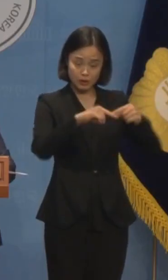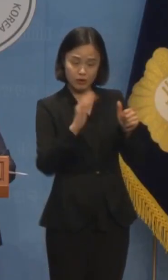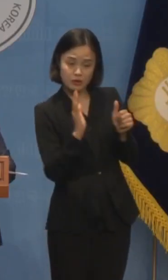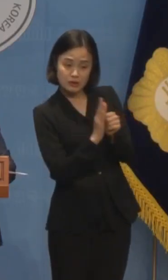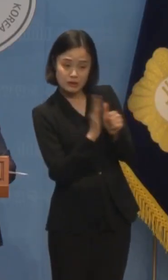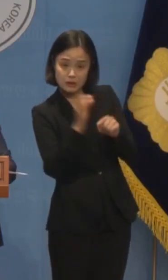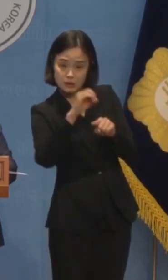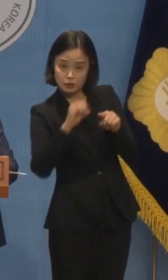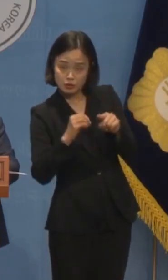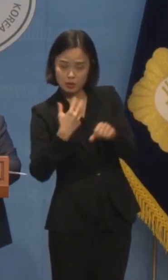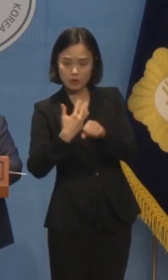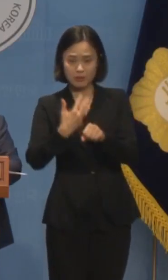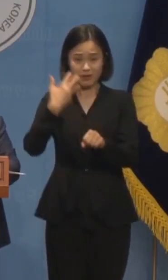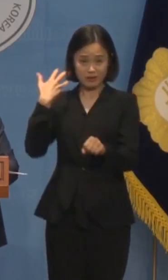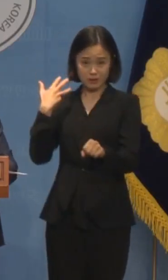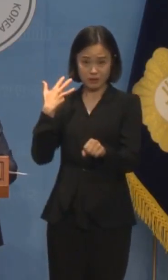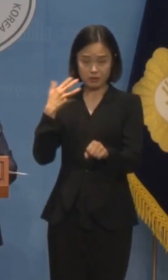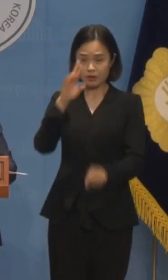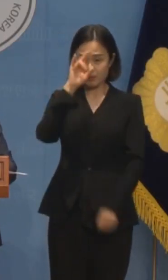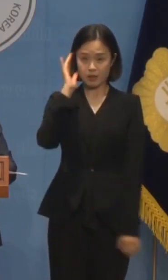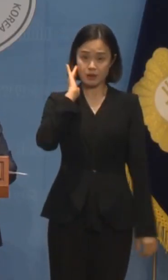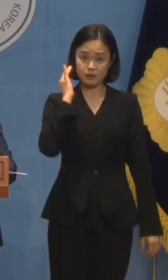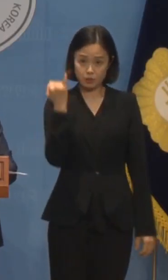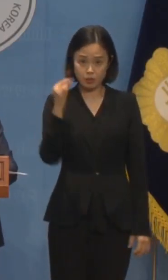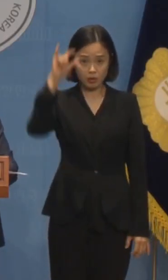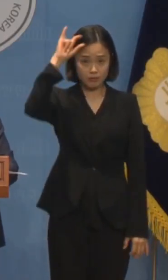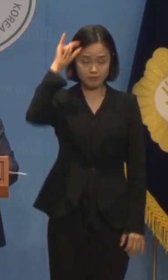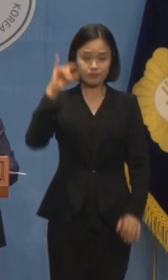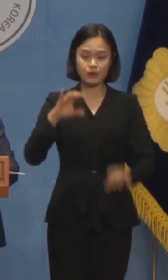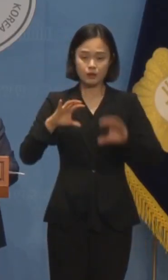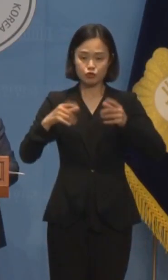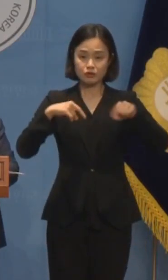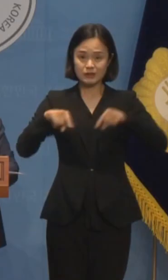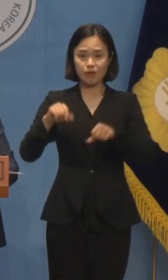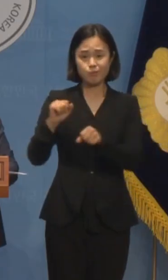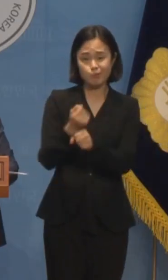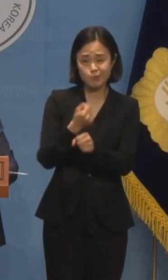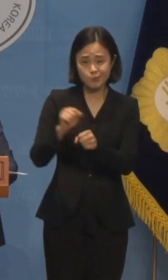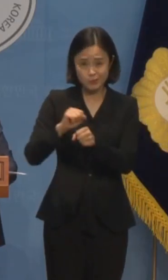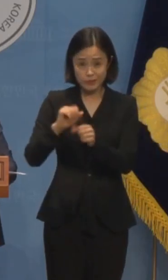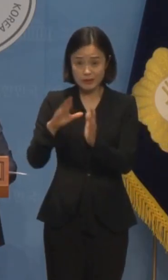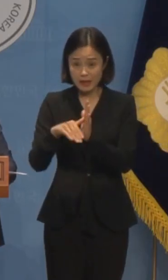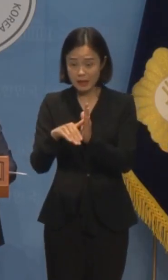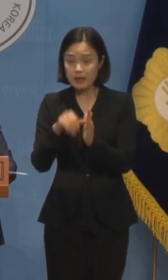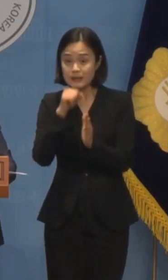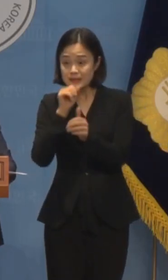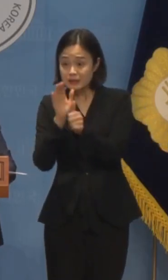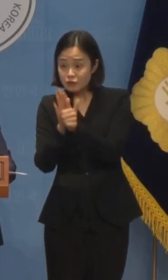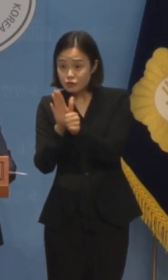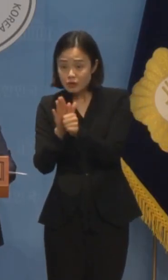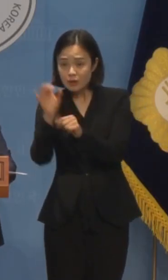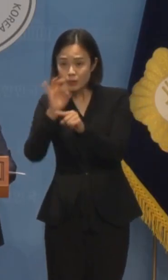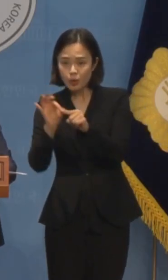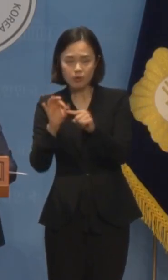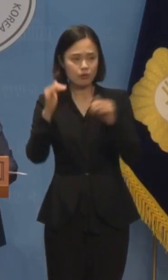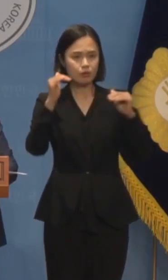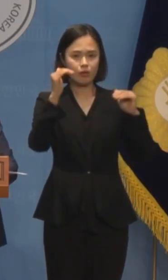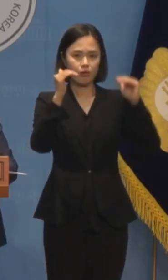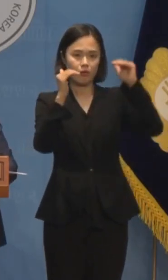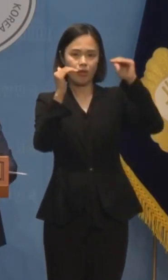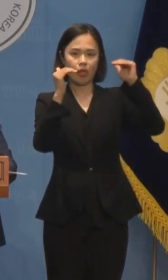전 국정농단 국면에서의 박근혜 대통령보다 낮습니다. 이미 심리적인 탄핵